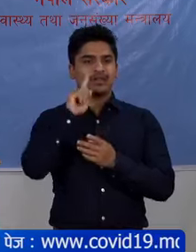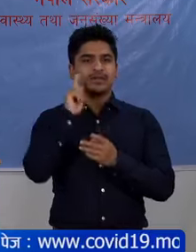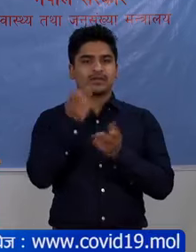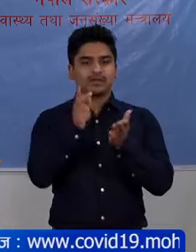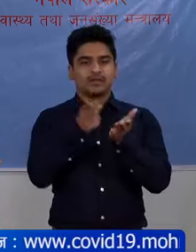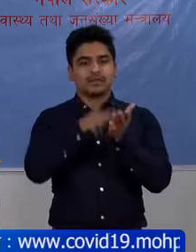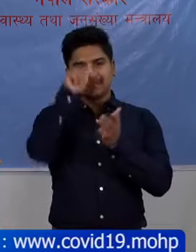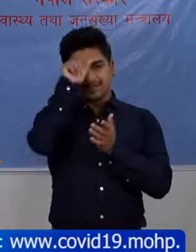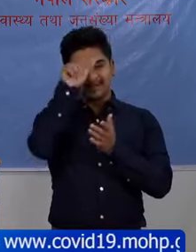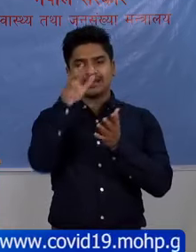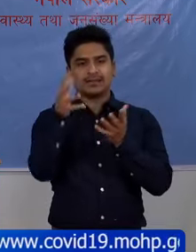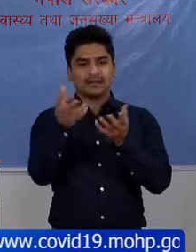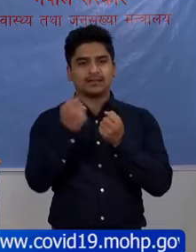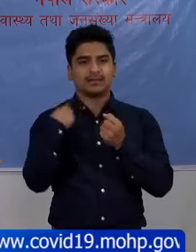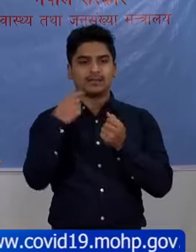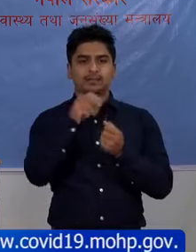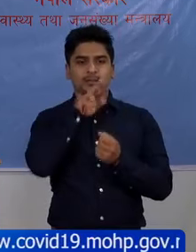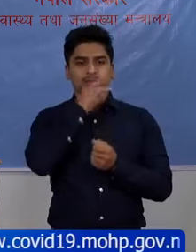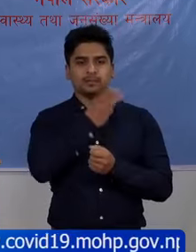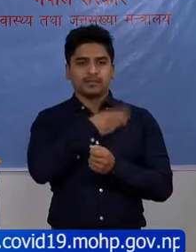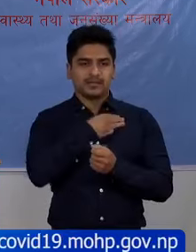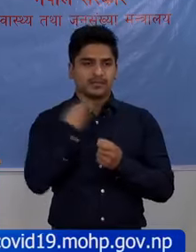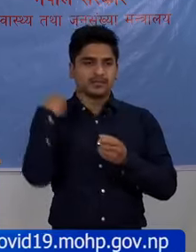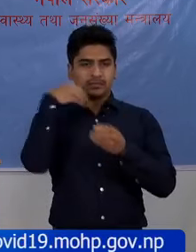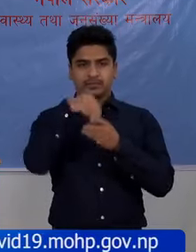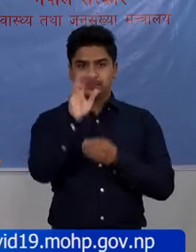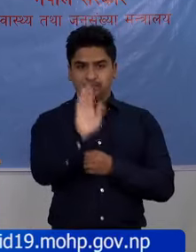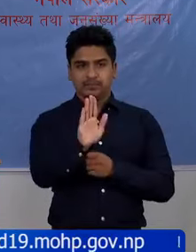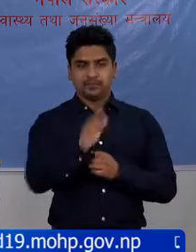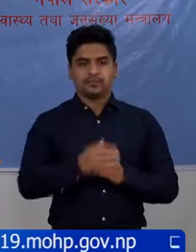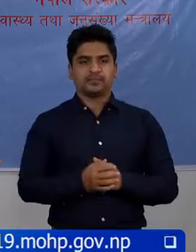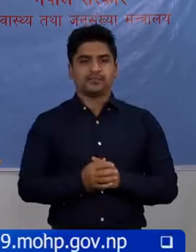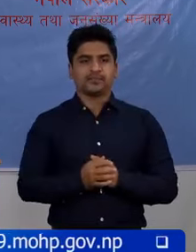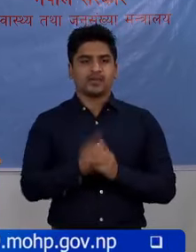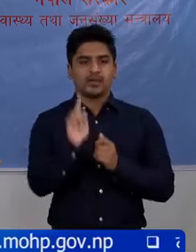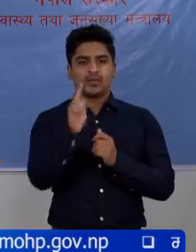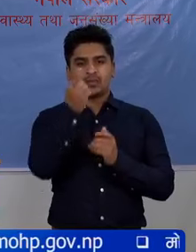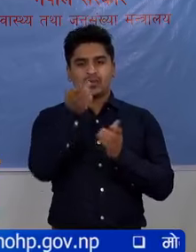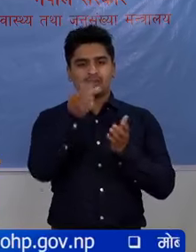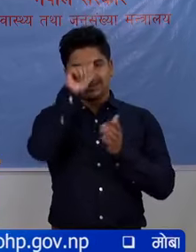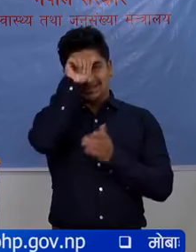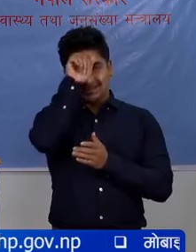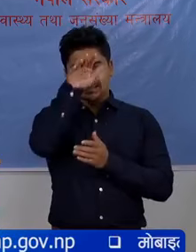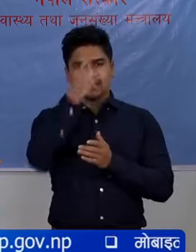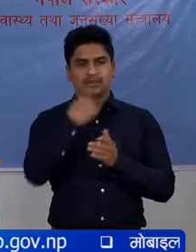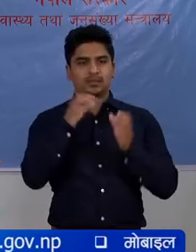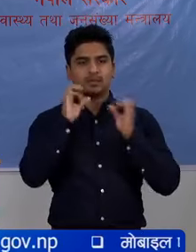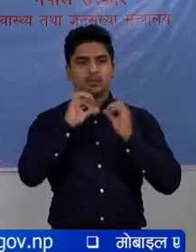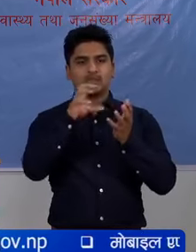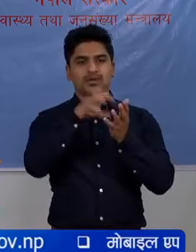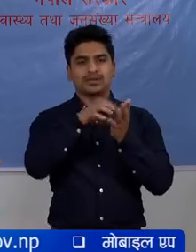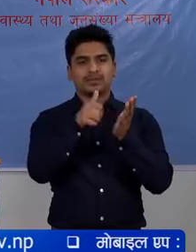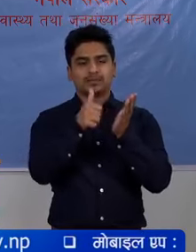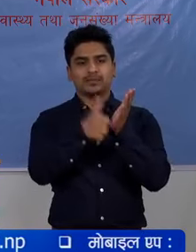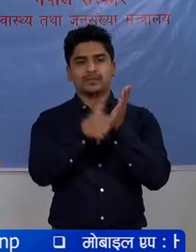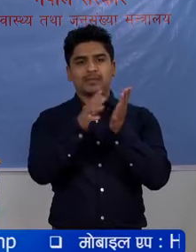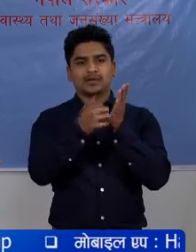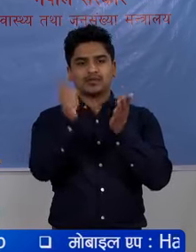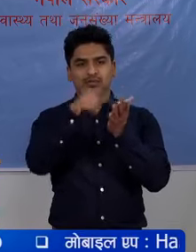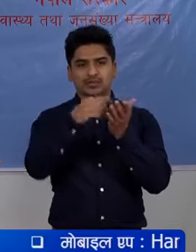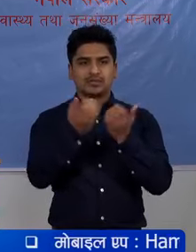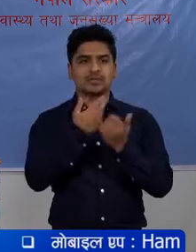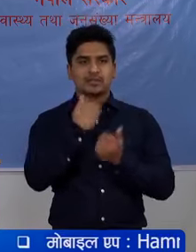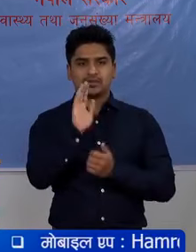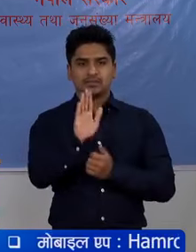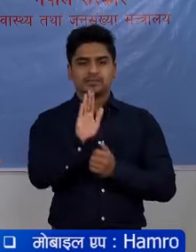अब्डेट लेरा मा प्रभक्ता उपस्ति छू पहिलो अब्डेट मैं ले परक्षाला को परिक्षेन बाटा कराऊना चाहां छू